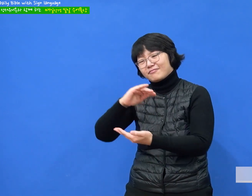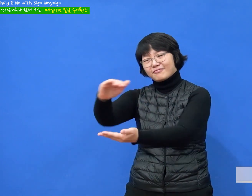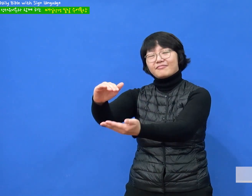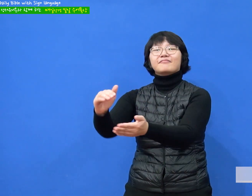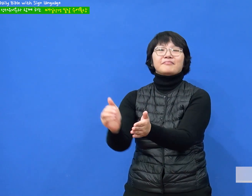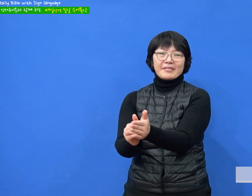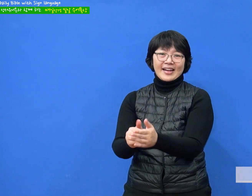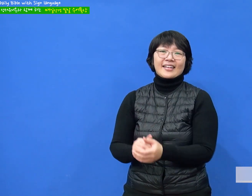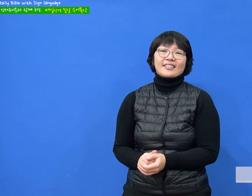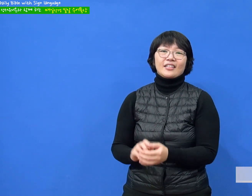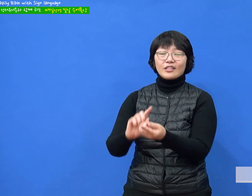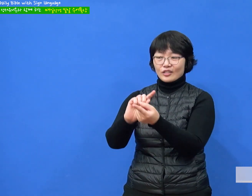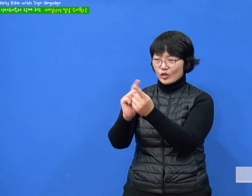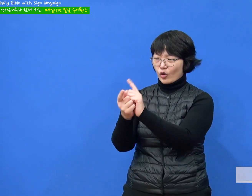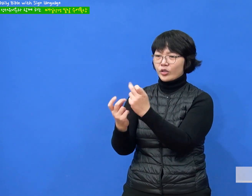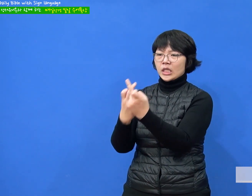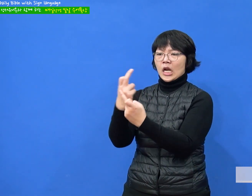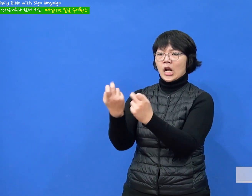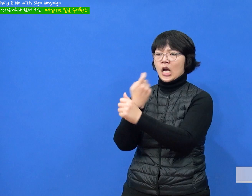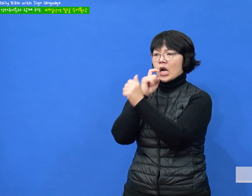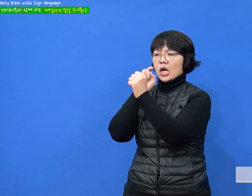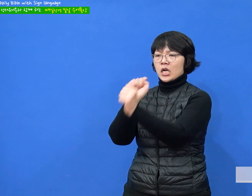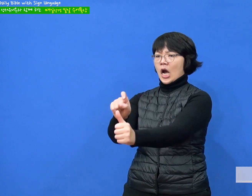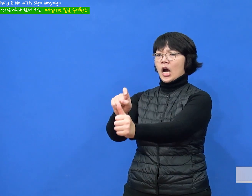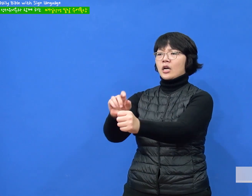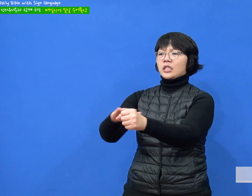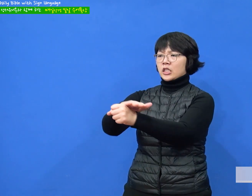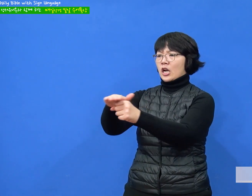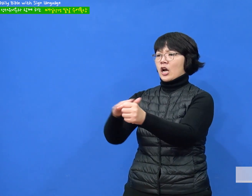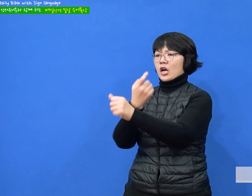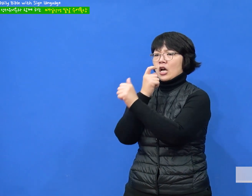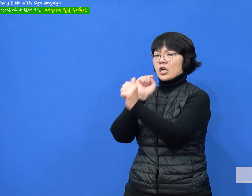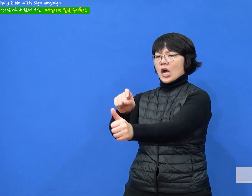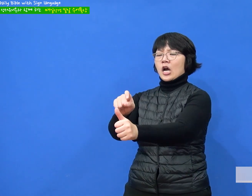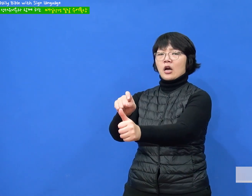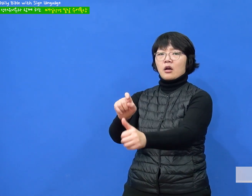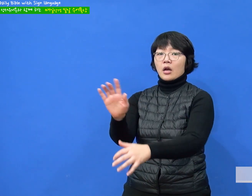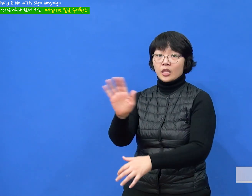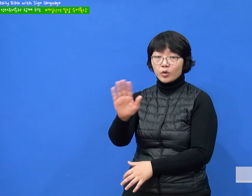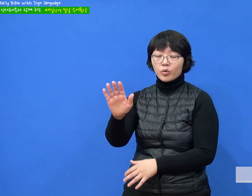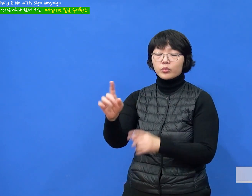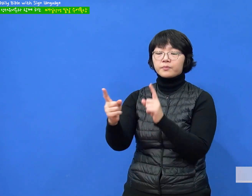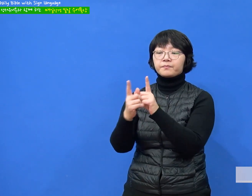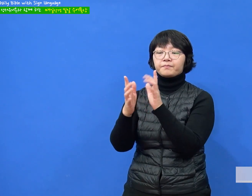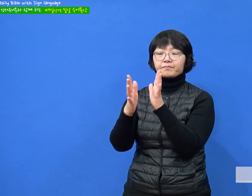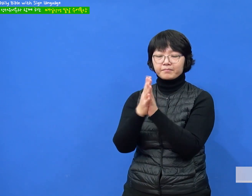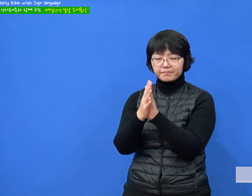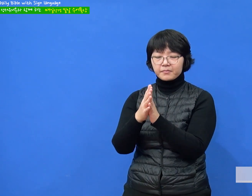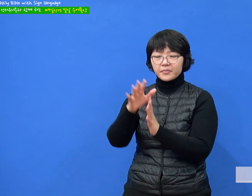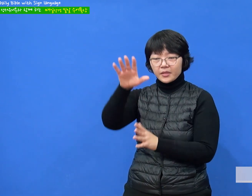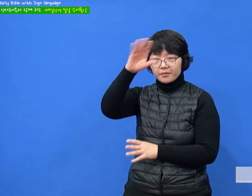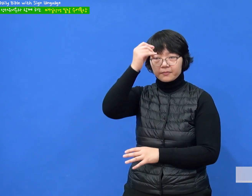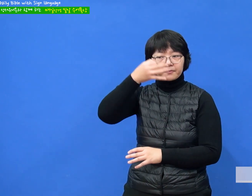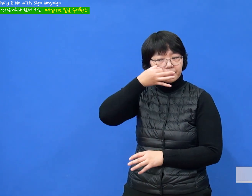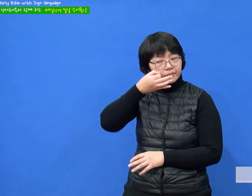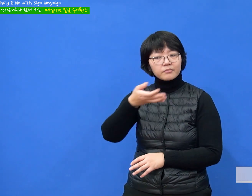서로 사랑하라고 명령하지만 않으시고 그 사랑을 친히 보이셨습니다. 그 사랑을